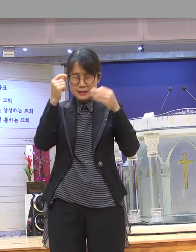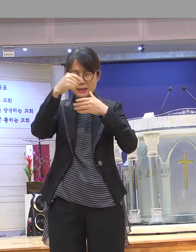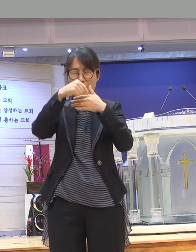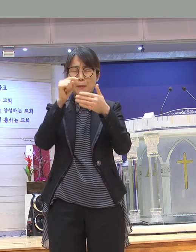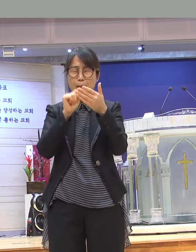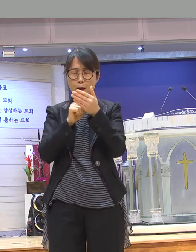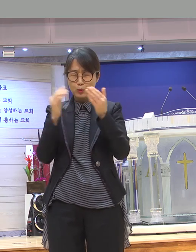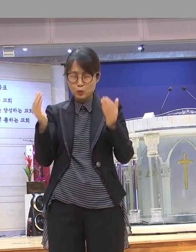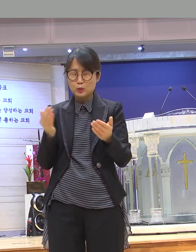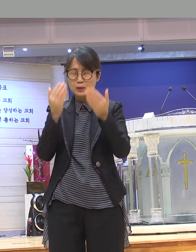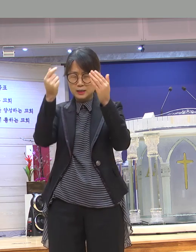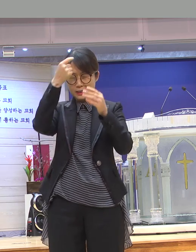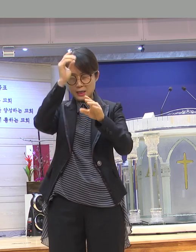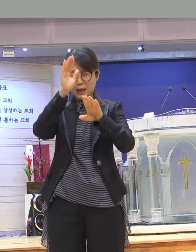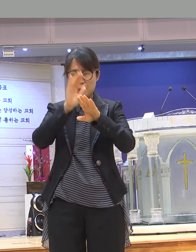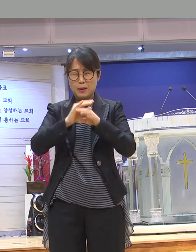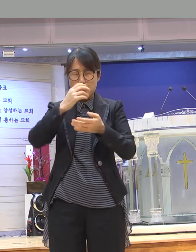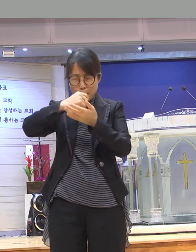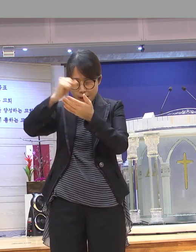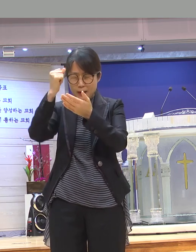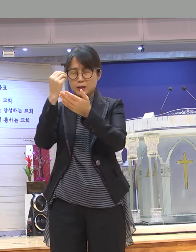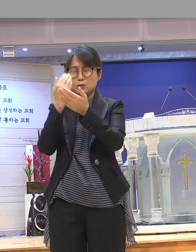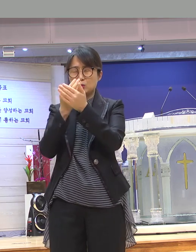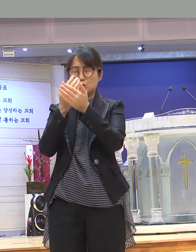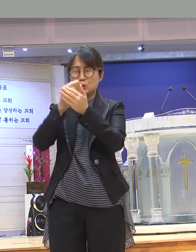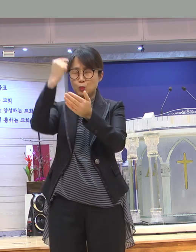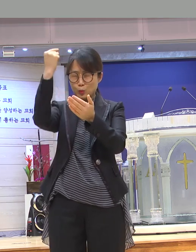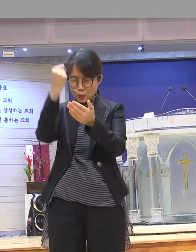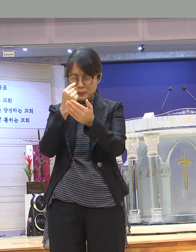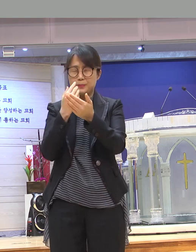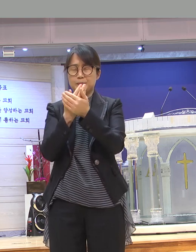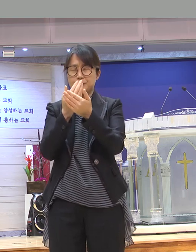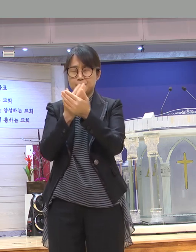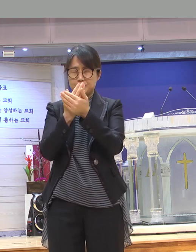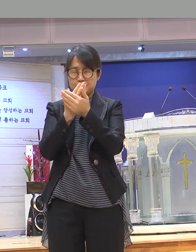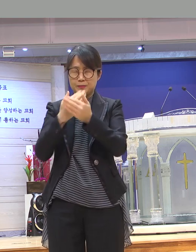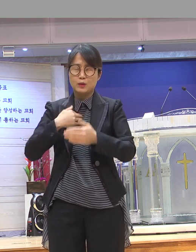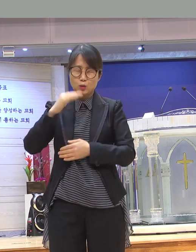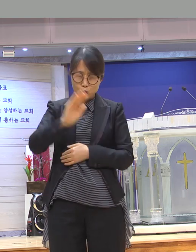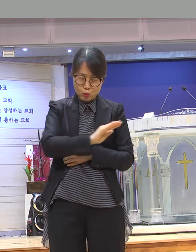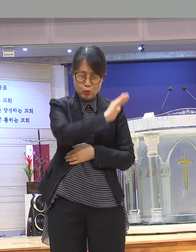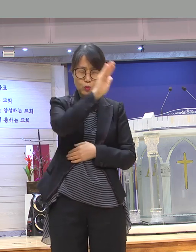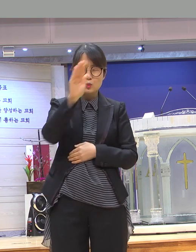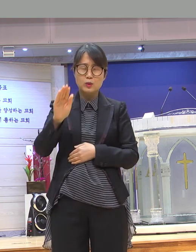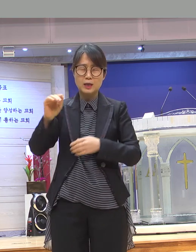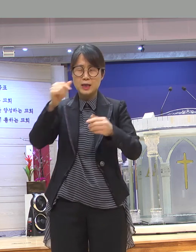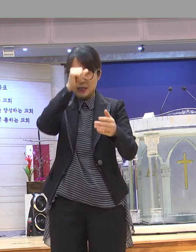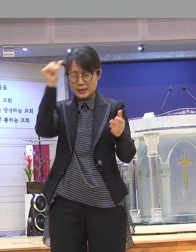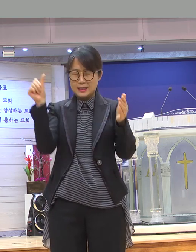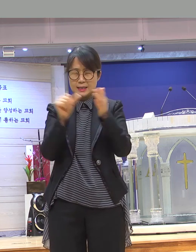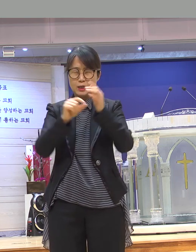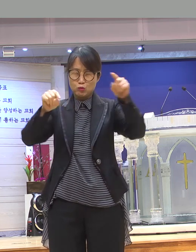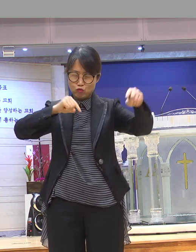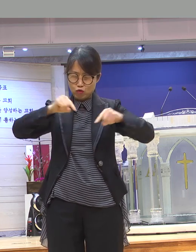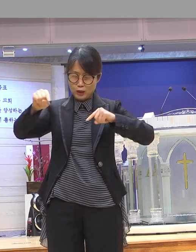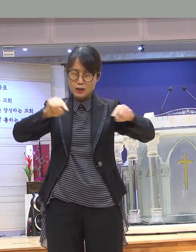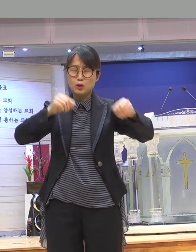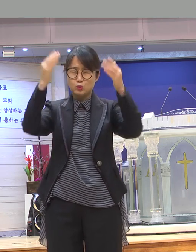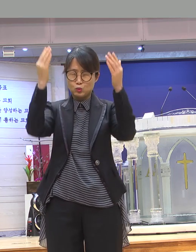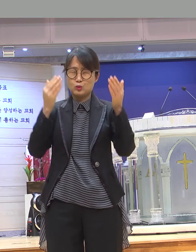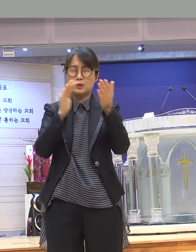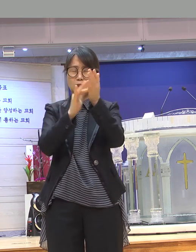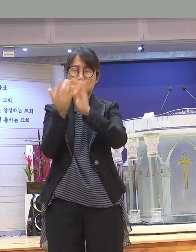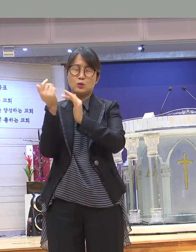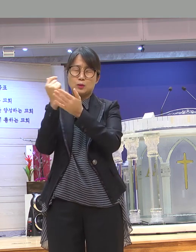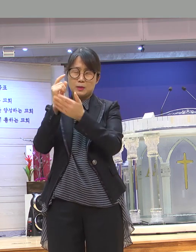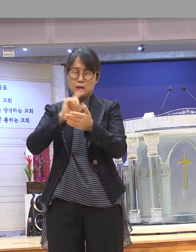예배를 하나님 받아 주옵시고 임재해 주옵소서. 우리의 생사화복을 주관하시는 예수 그리스도의